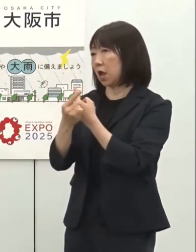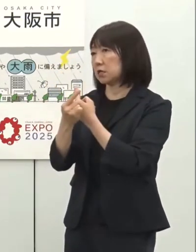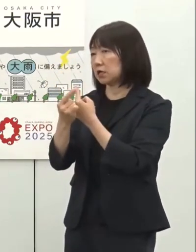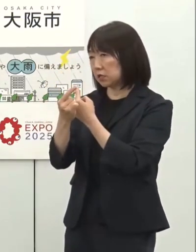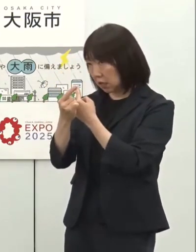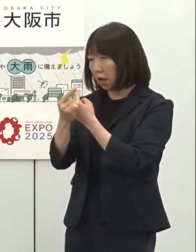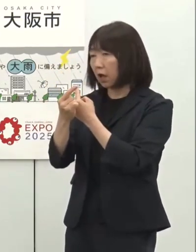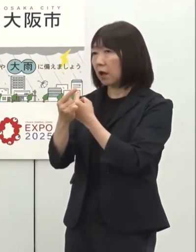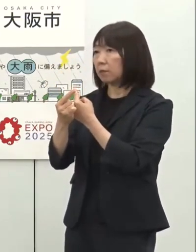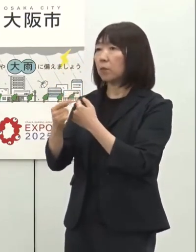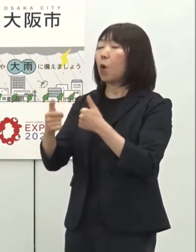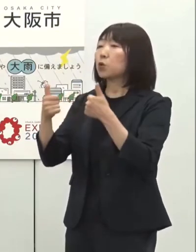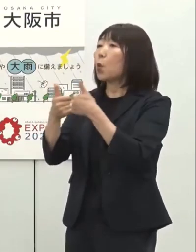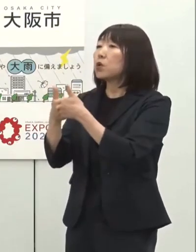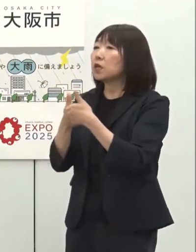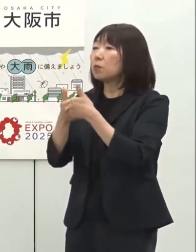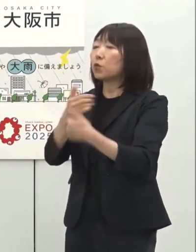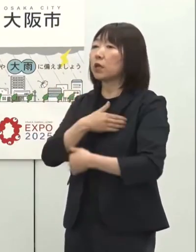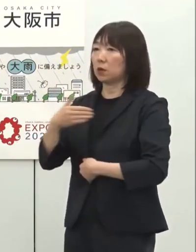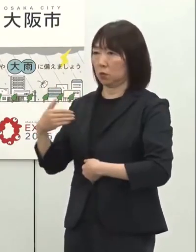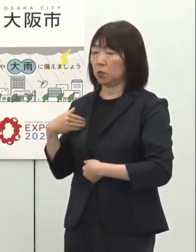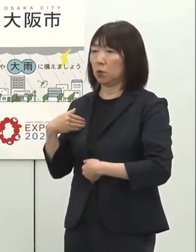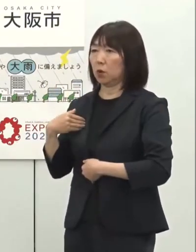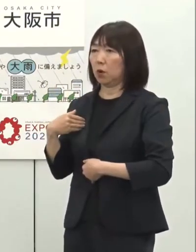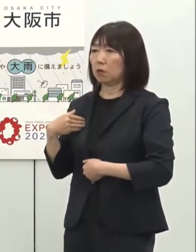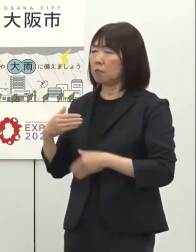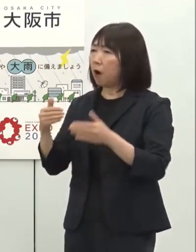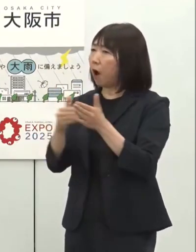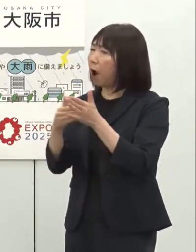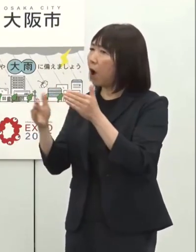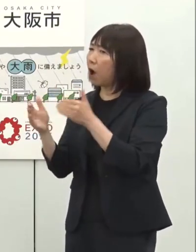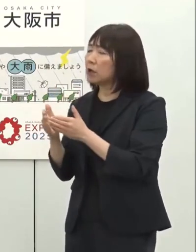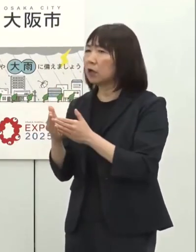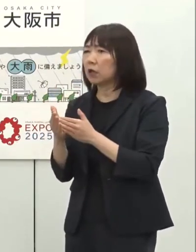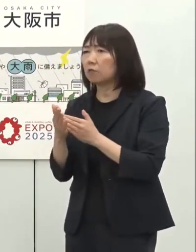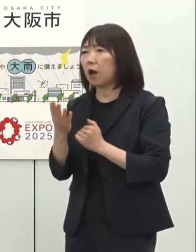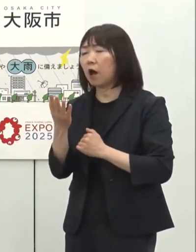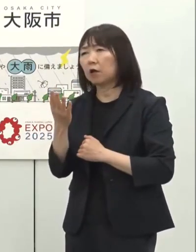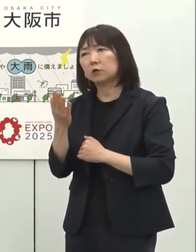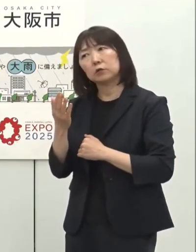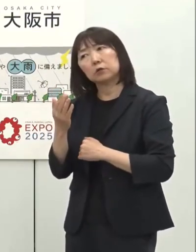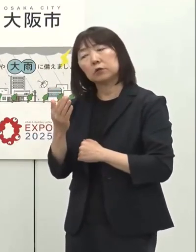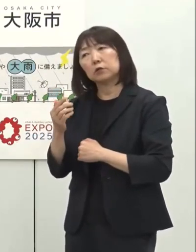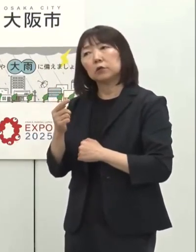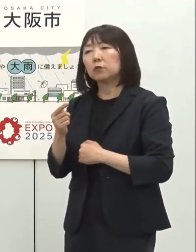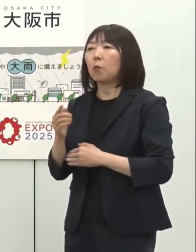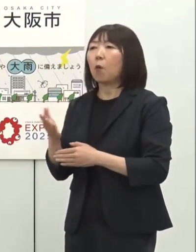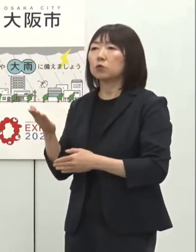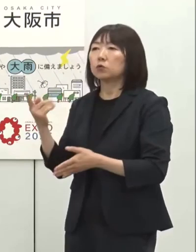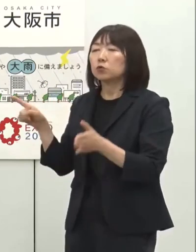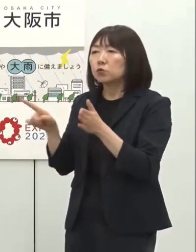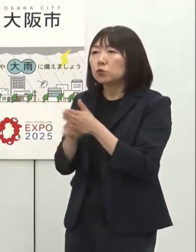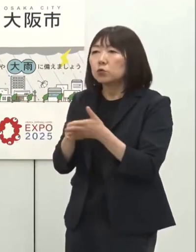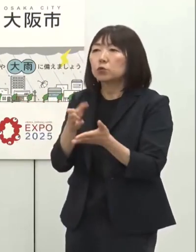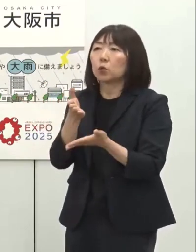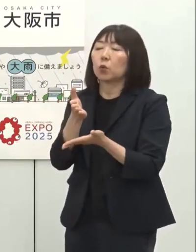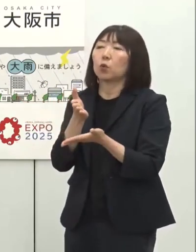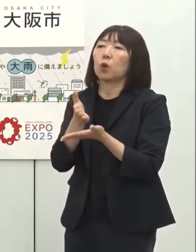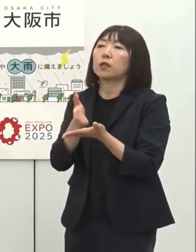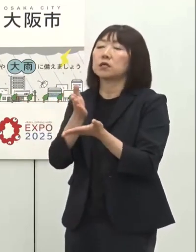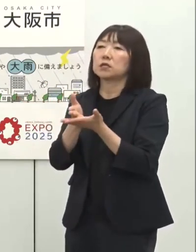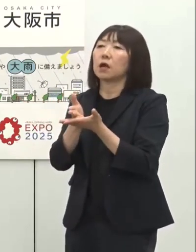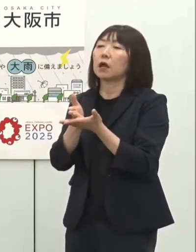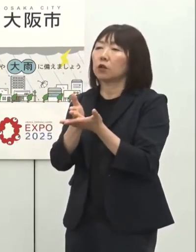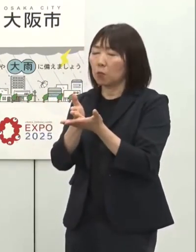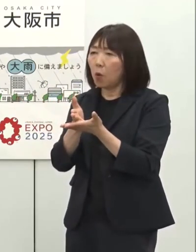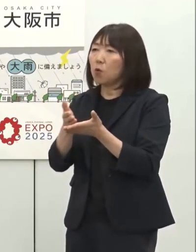は思うんですが、どこまでやるかっていうのはもうこれ木下さん、これまでも僕もお伝えした通り、そのどこまでの蓋然性